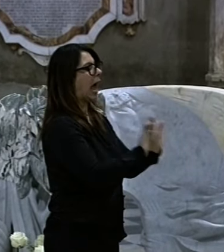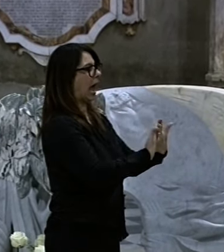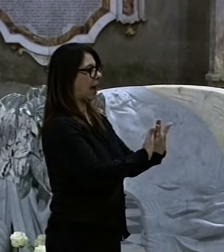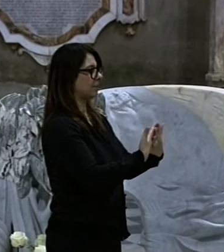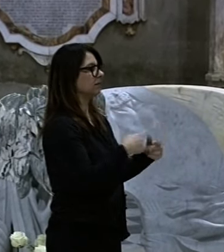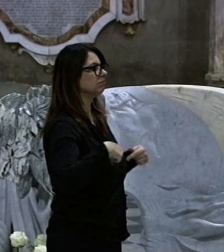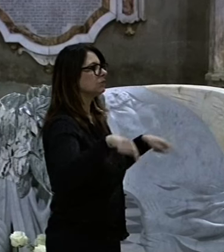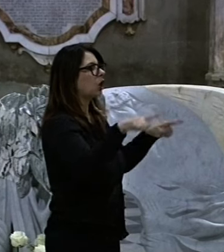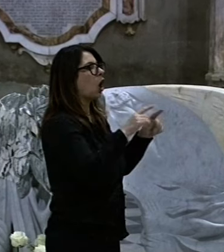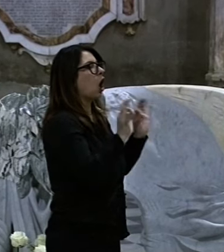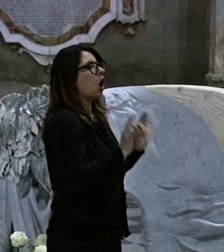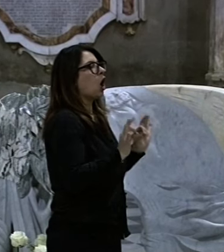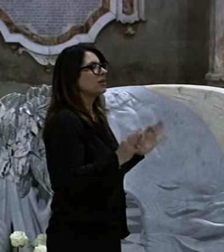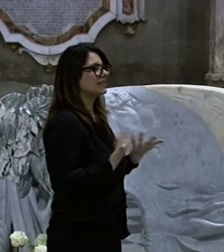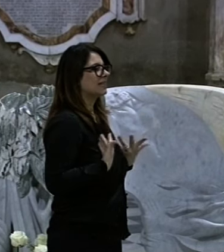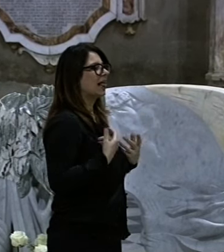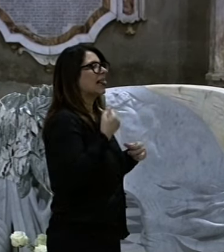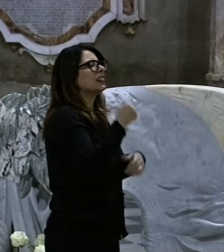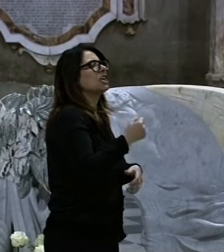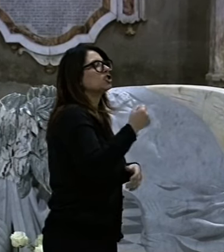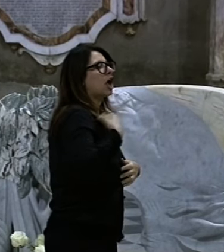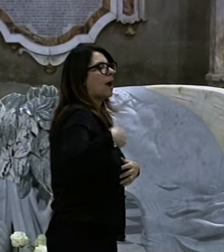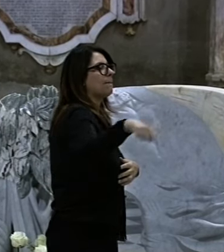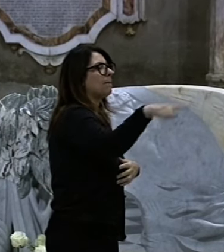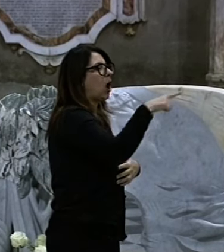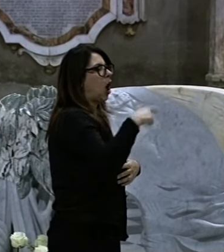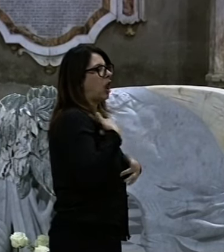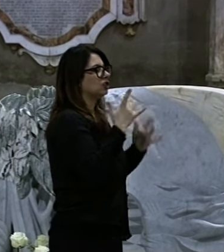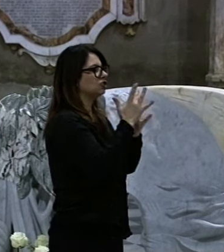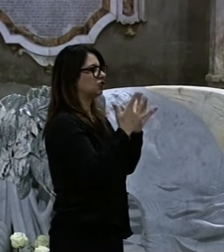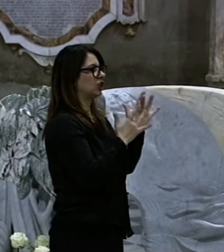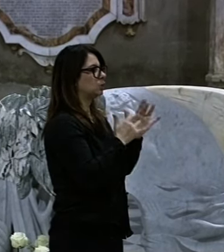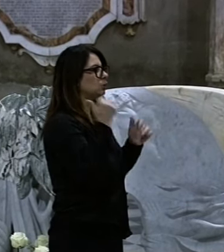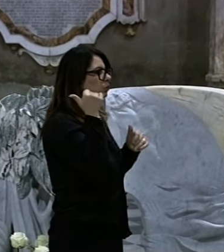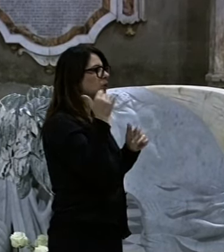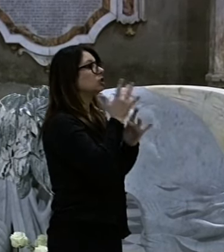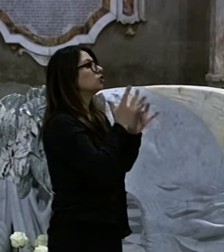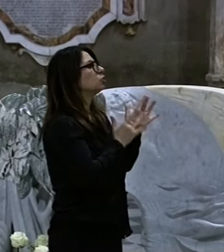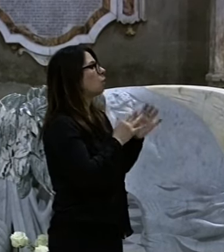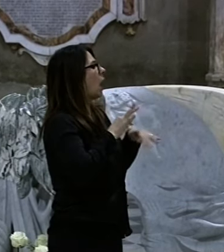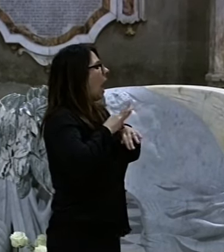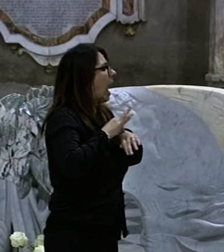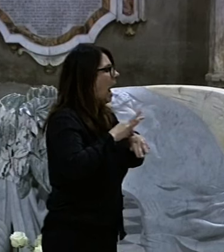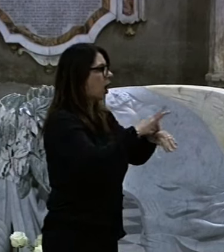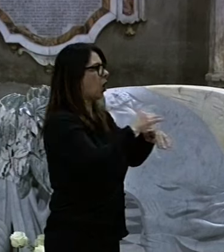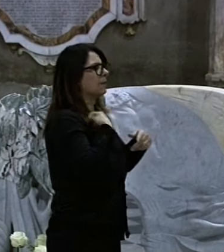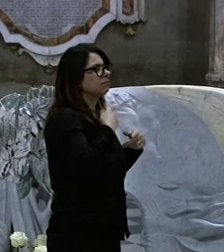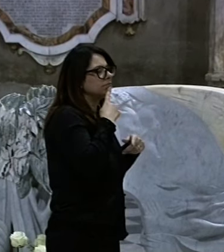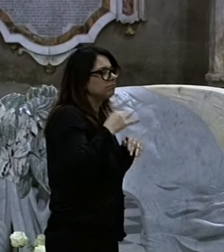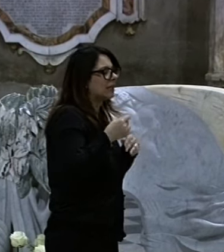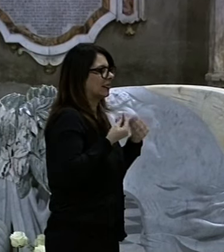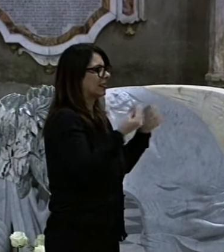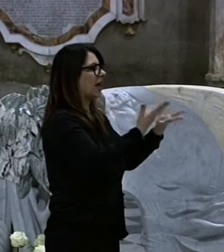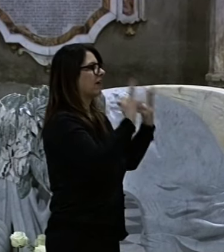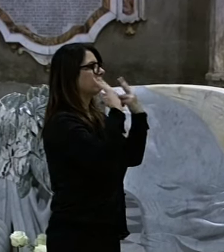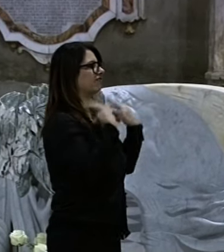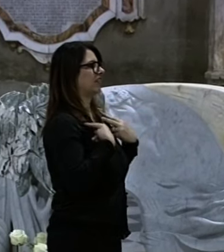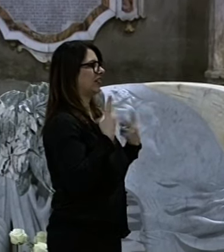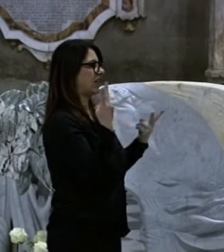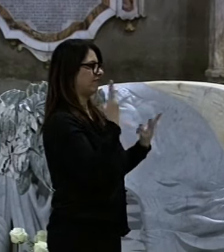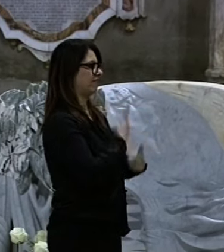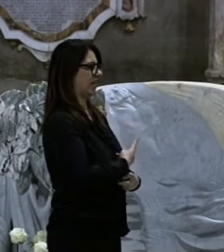così, discepoli del Signore che ci parla, ci accompagna e dona a tutti noi la vita vera.